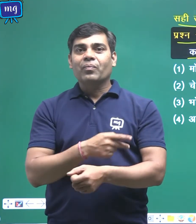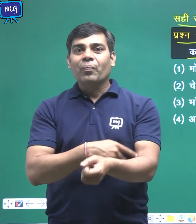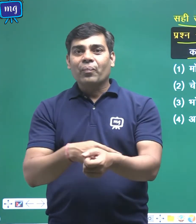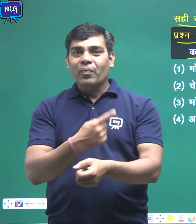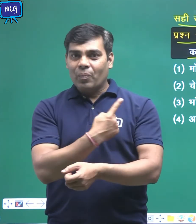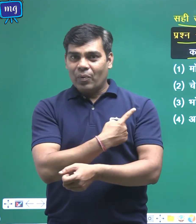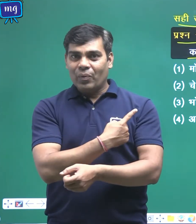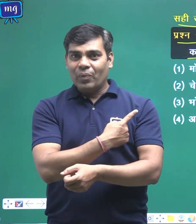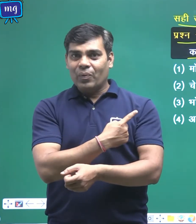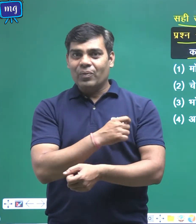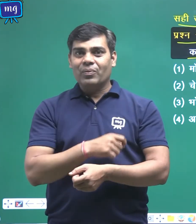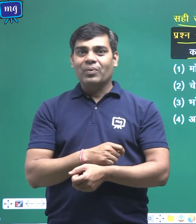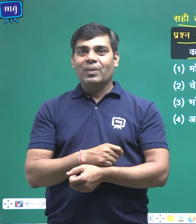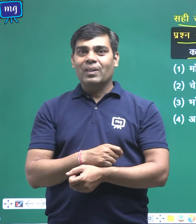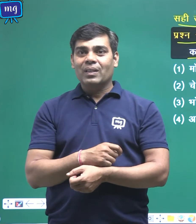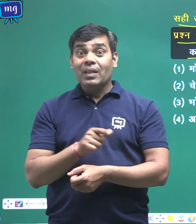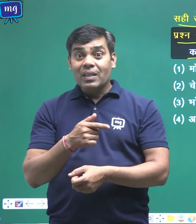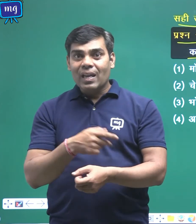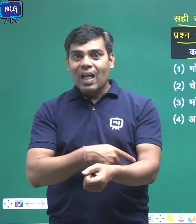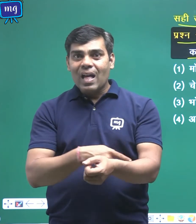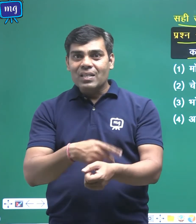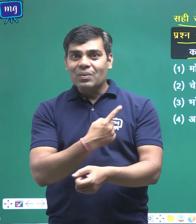भोलू या अश्व।